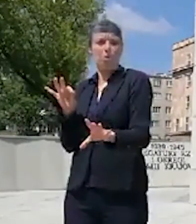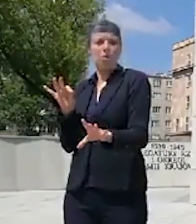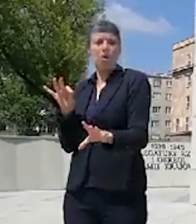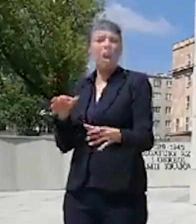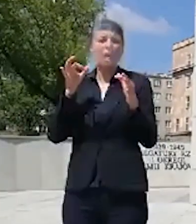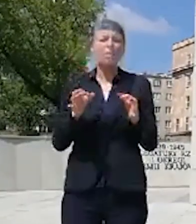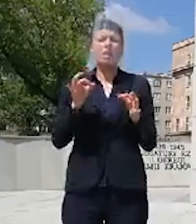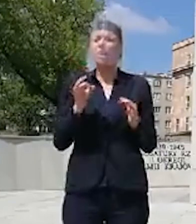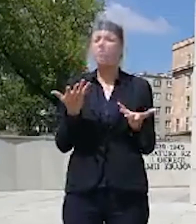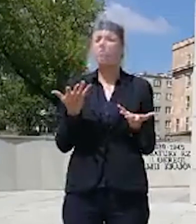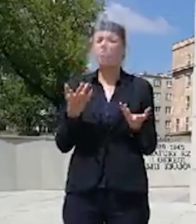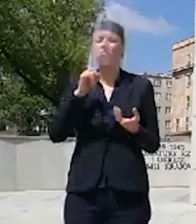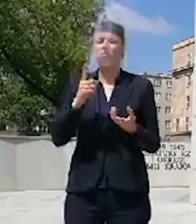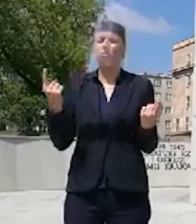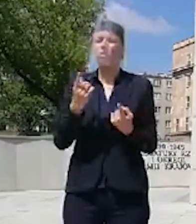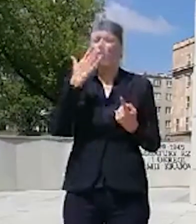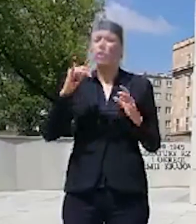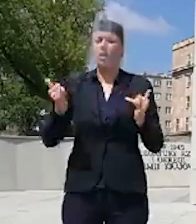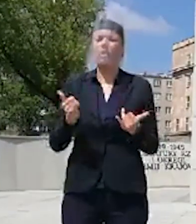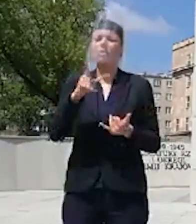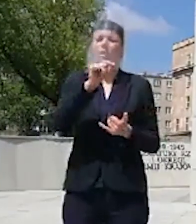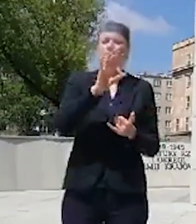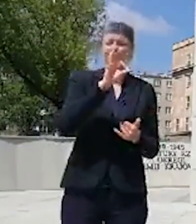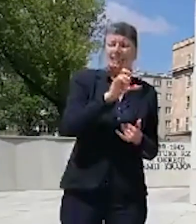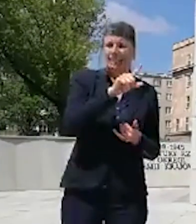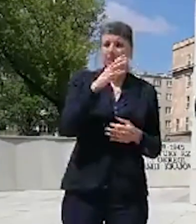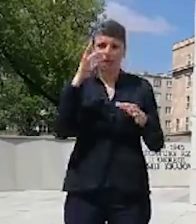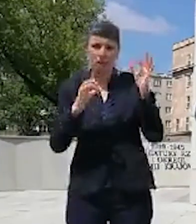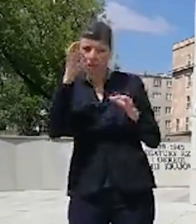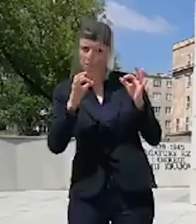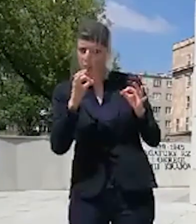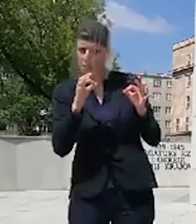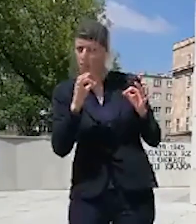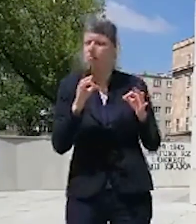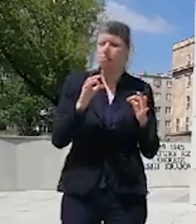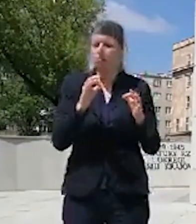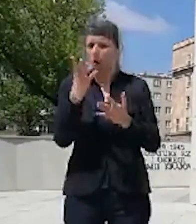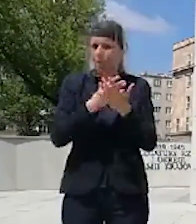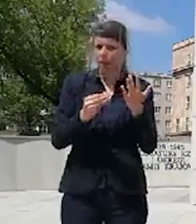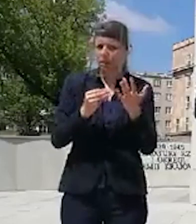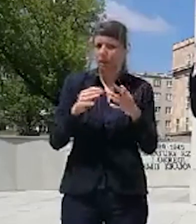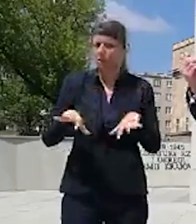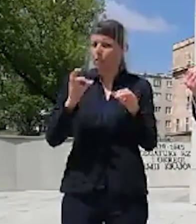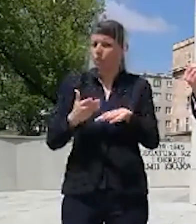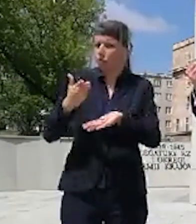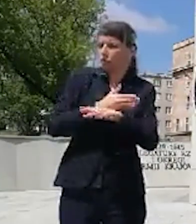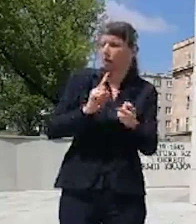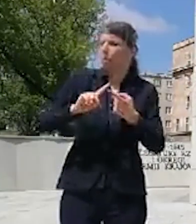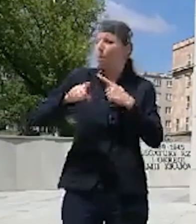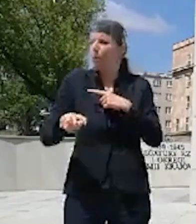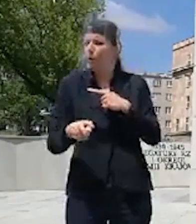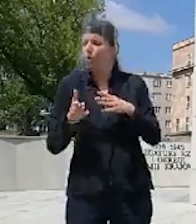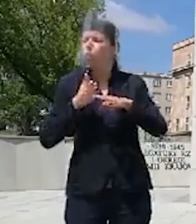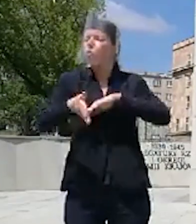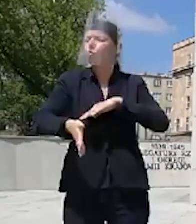PiS zastanawia się, czy bardziej opłaca mu się zrobić te wybory wcześniej czy później. Bo jeżeli zrobi je później i pójdzie za